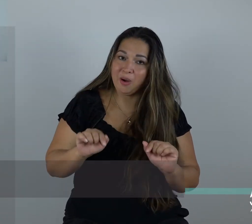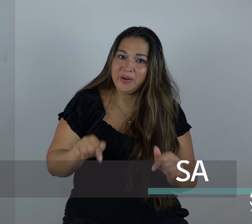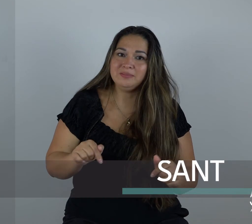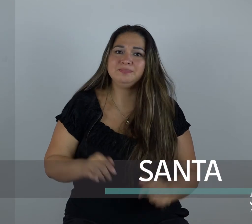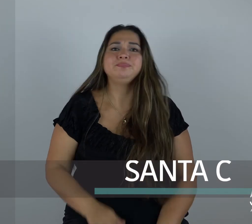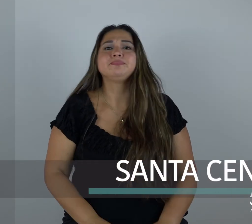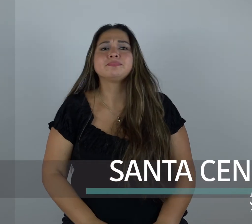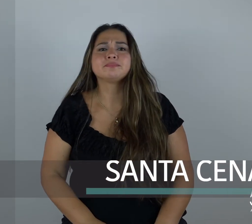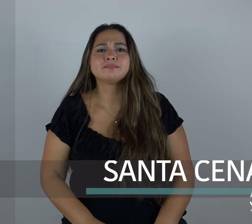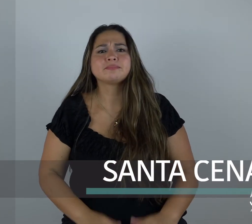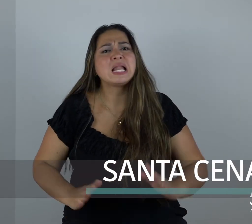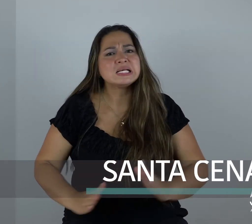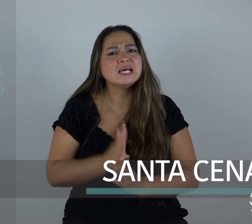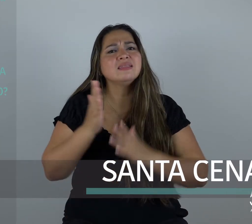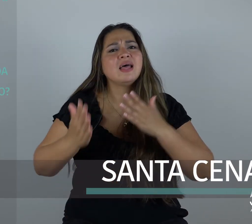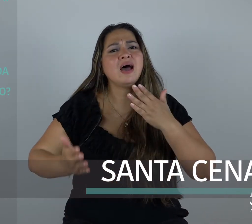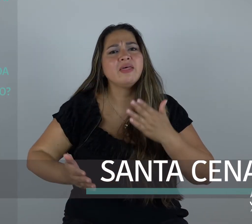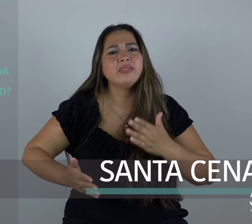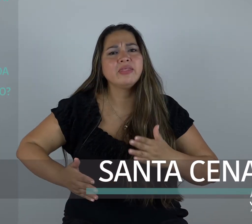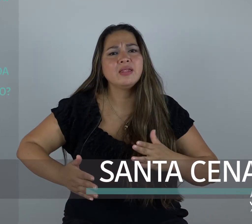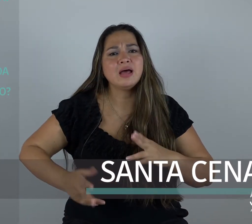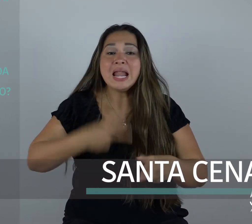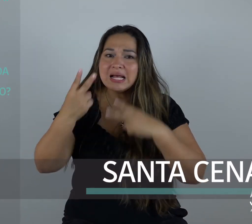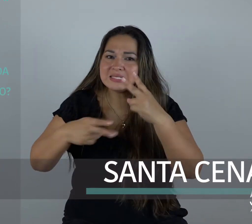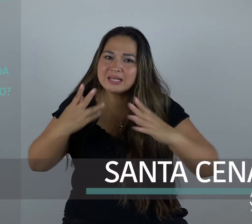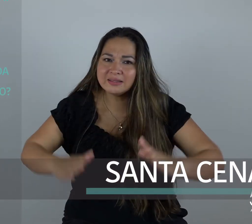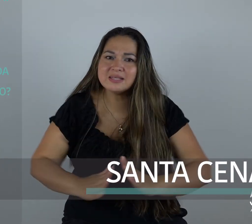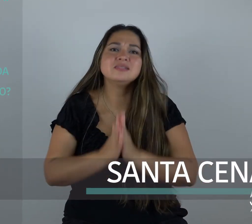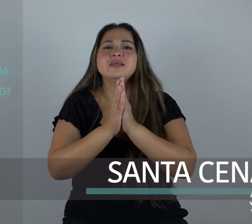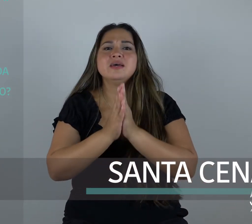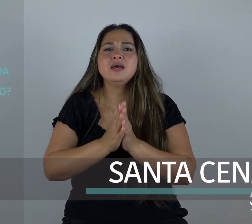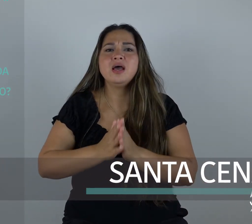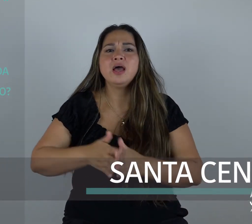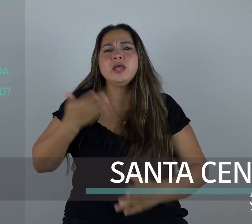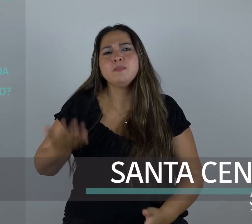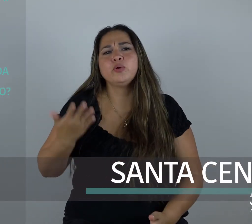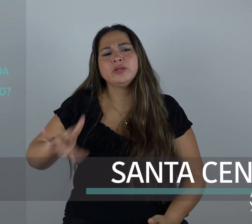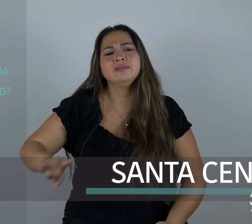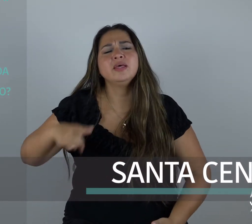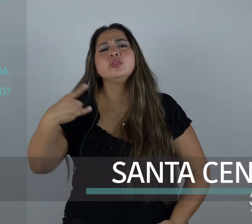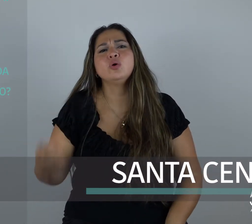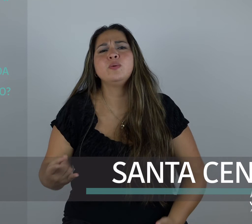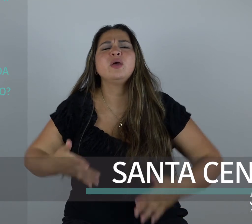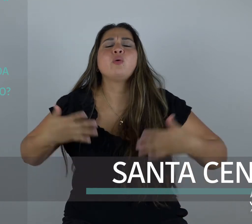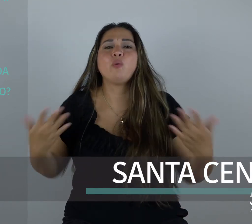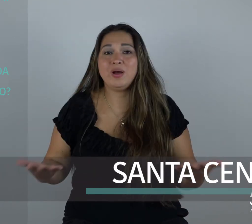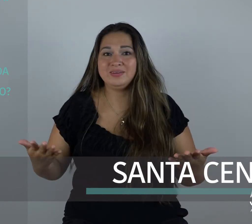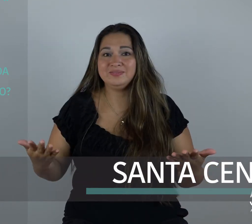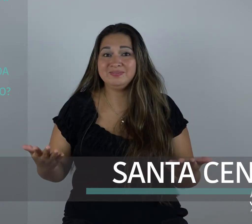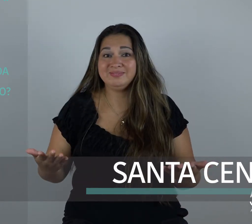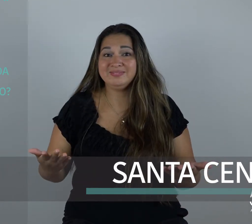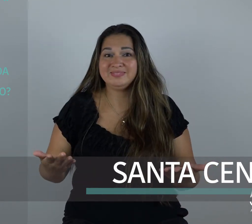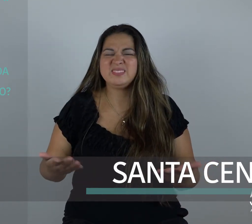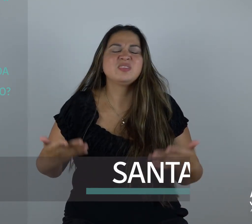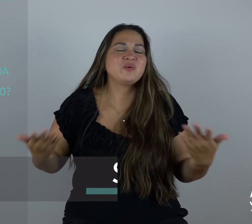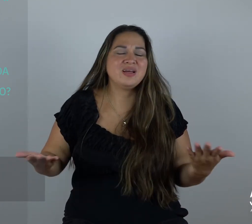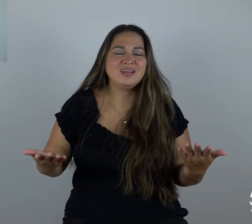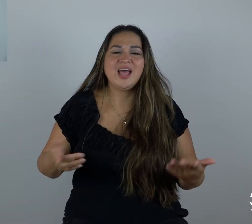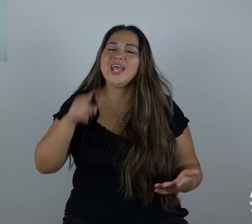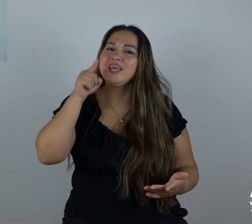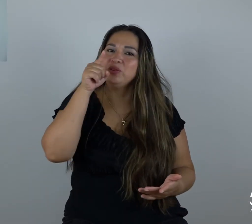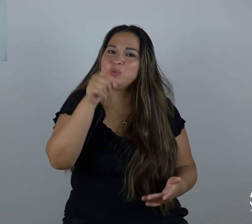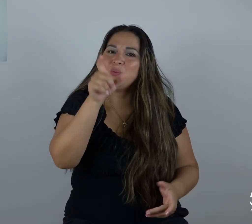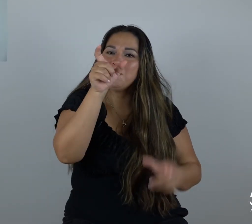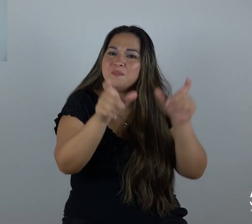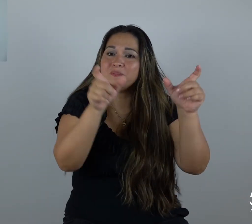otras ocasiones te he dicho, te conecta, y en este caso te conecta con otros creyentes. Porque es cierto que tú puedes tomar y puedes